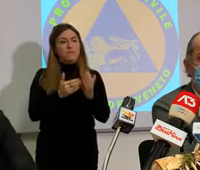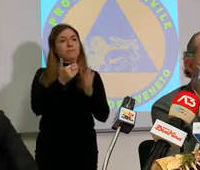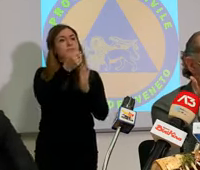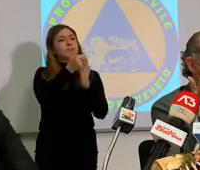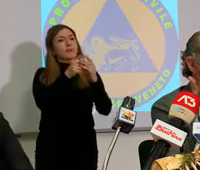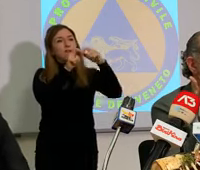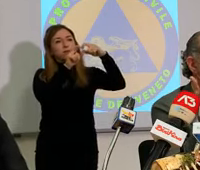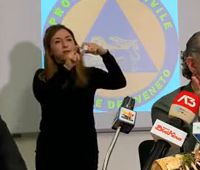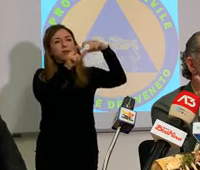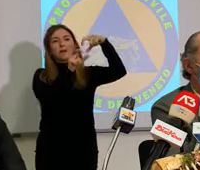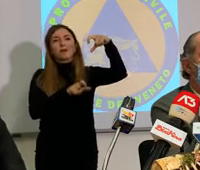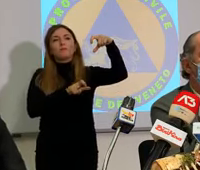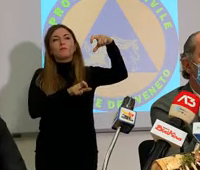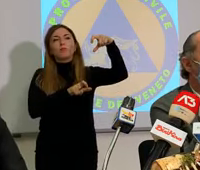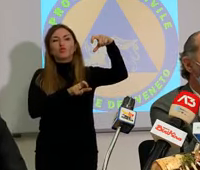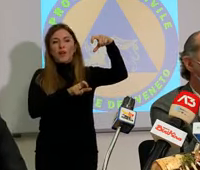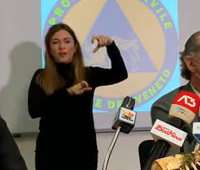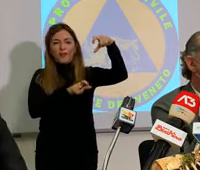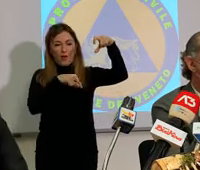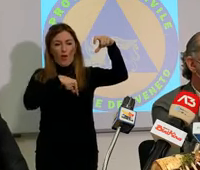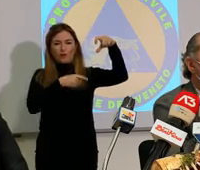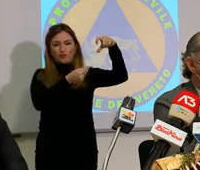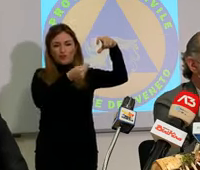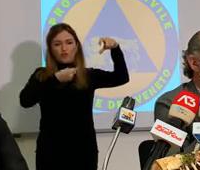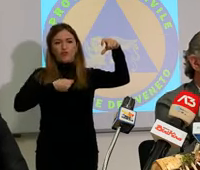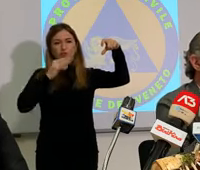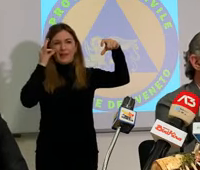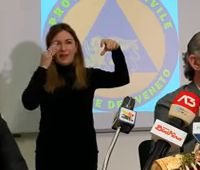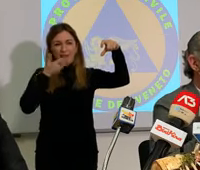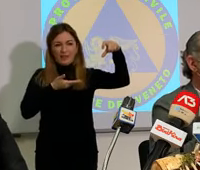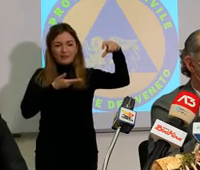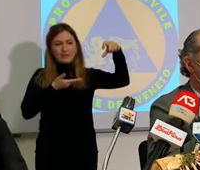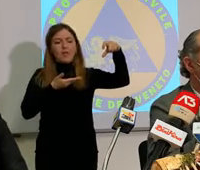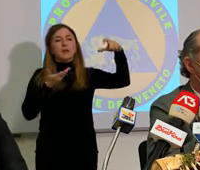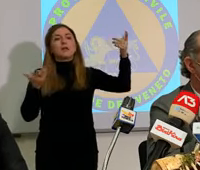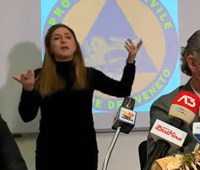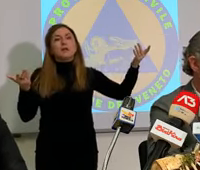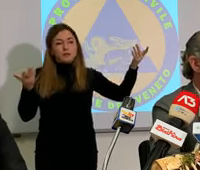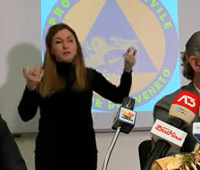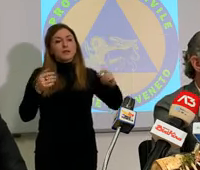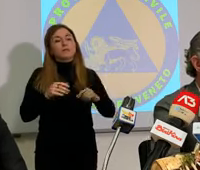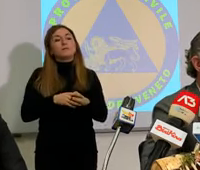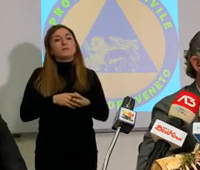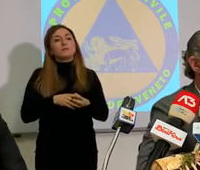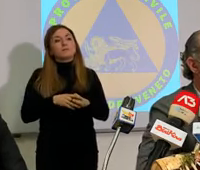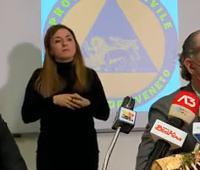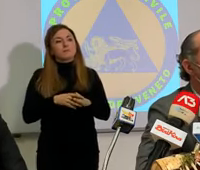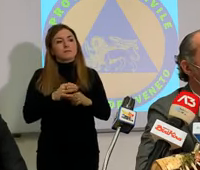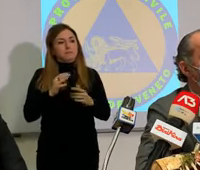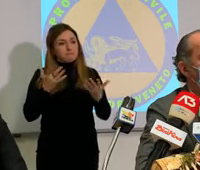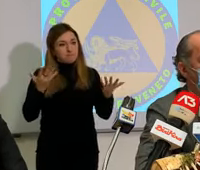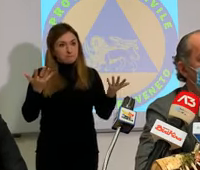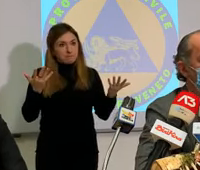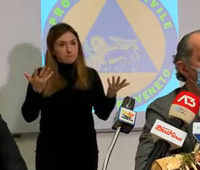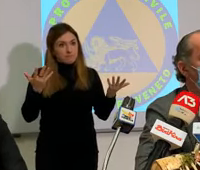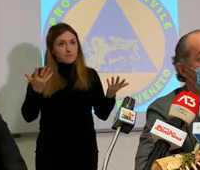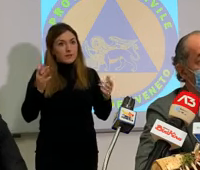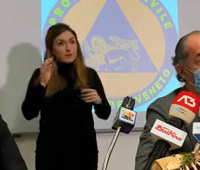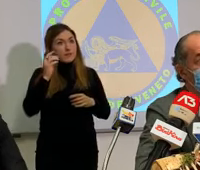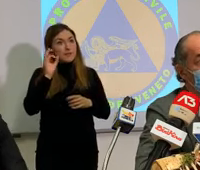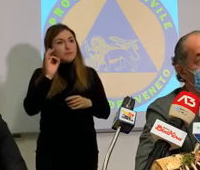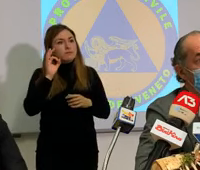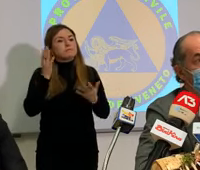vedremo di tradurlo se qualcuno si vaccina io ho chiesto che ci venga data la facoltà in maniera visibile di provvedere